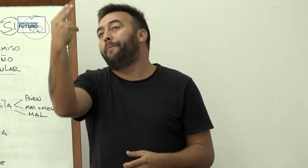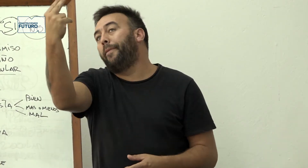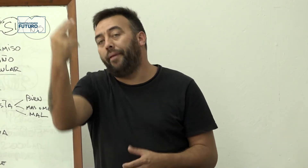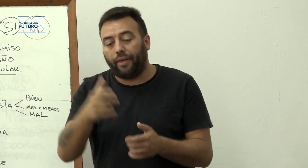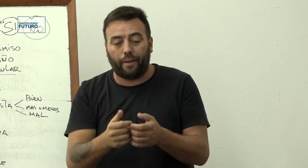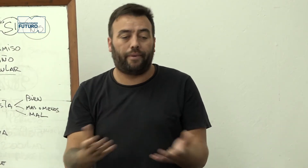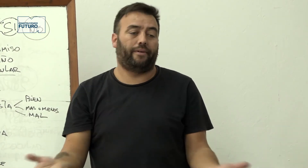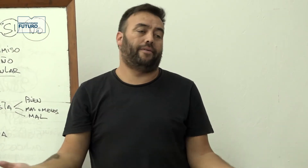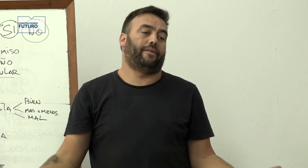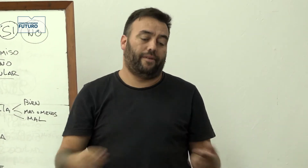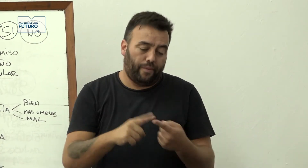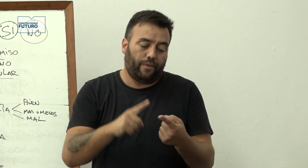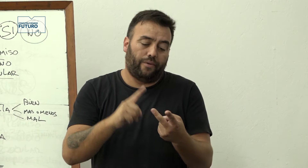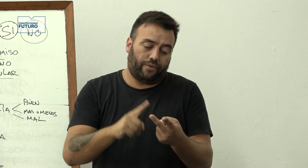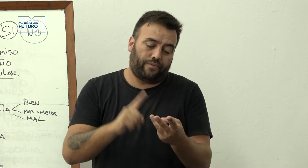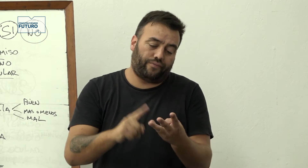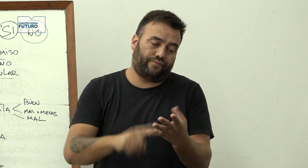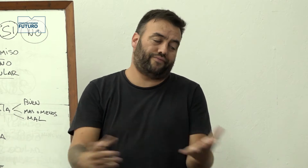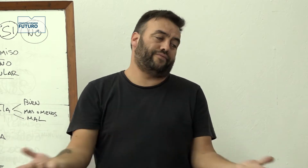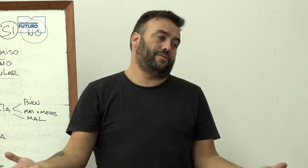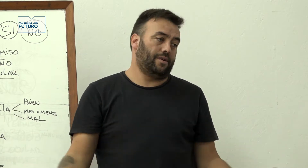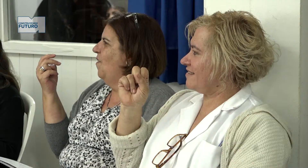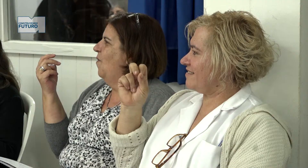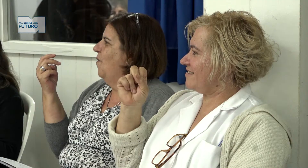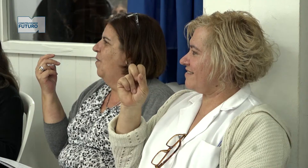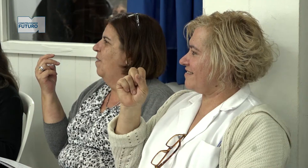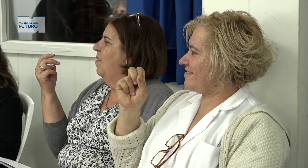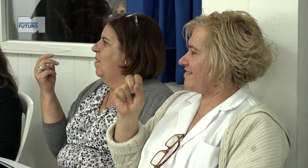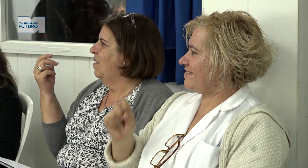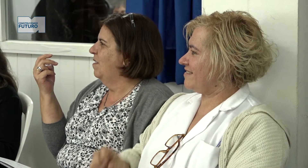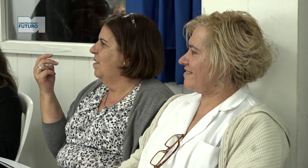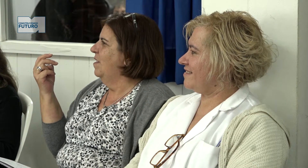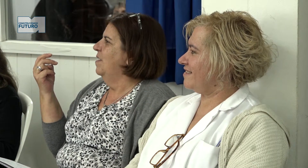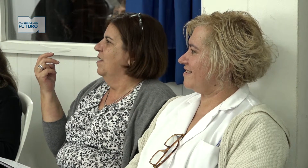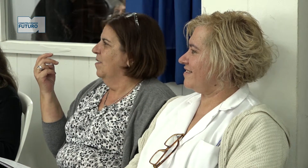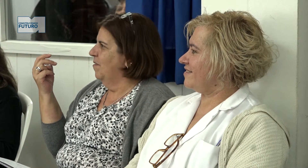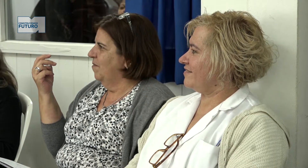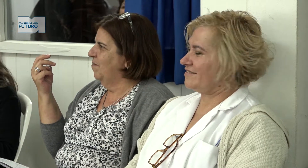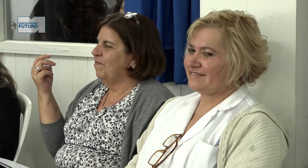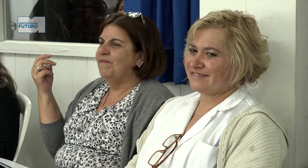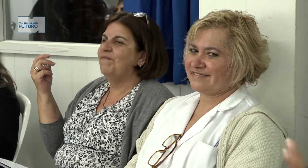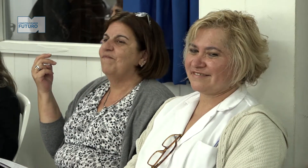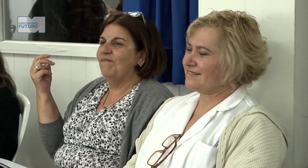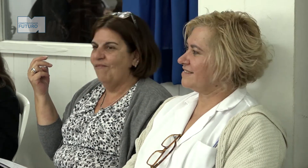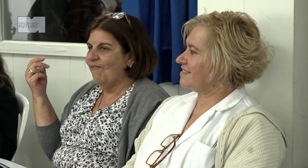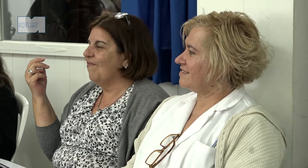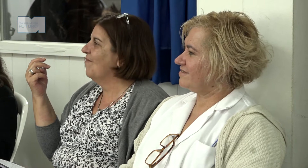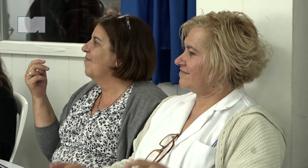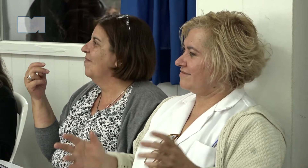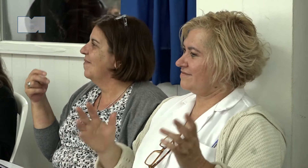Y después, a medida que... Estos son talleres de lengua de señas. Yo recién recalqué